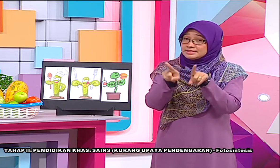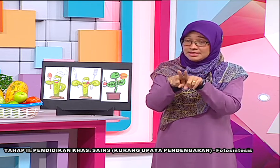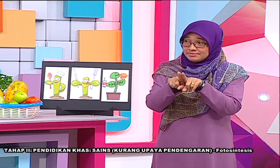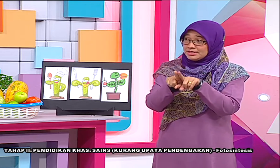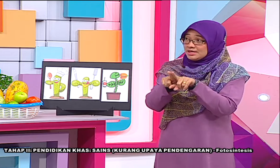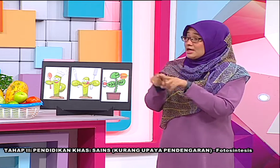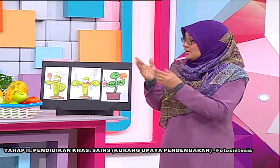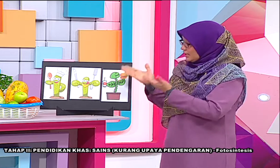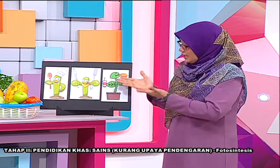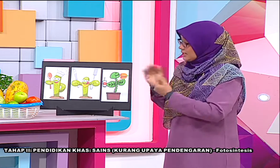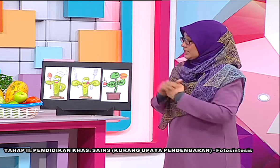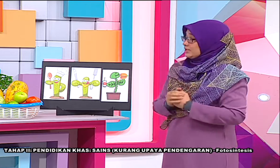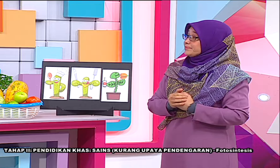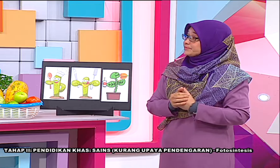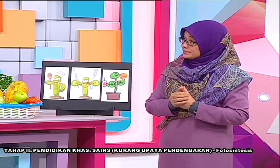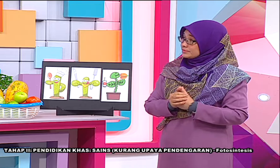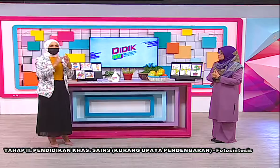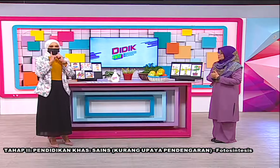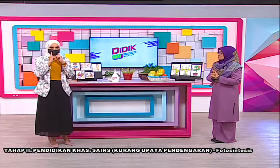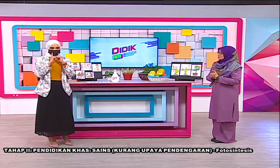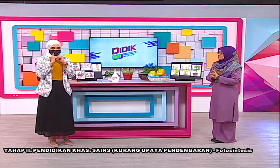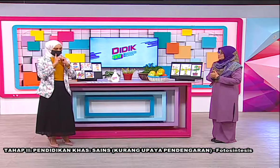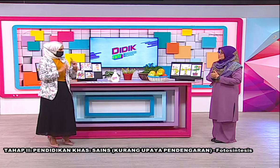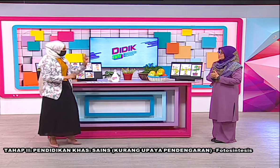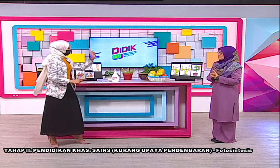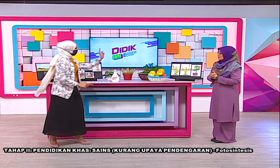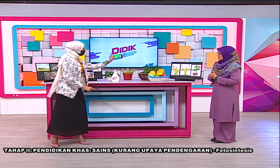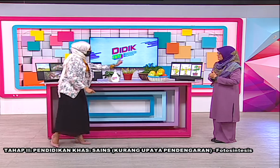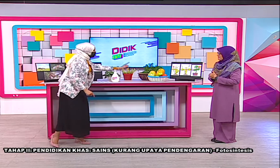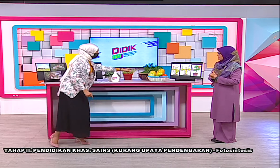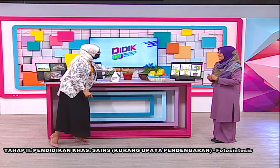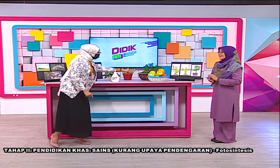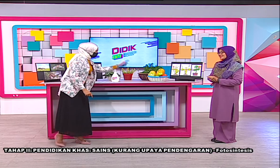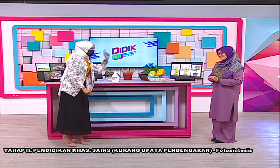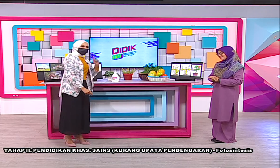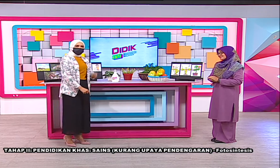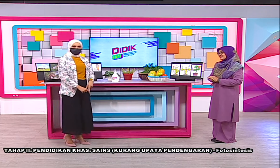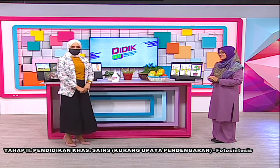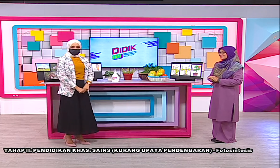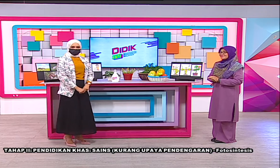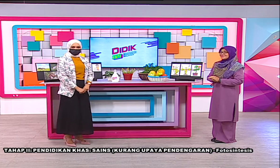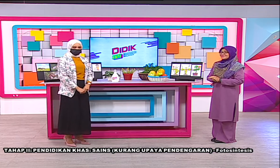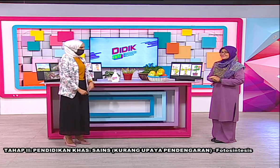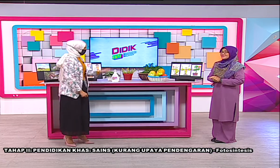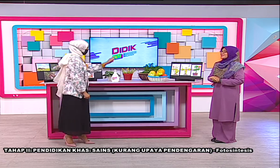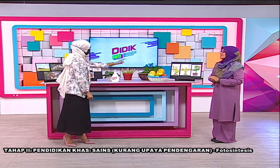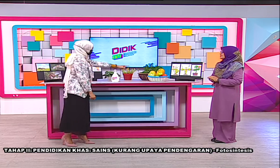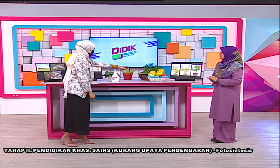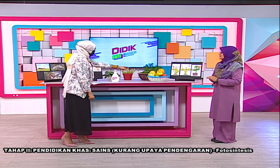sama Oke ini Baik masuk WC wuh kalau pupuk macam nih hasil ke makanan mereka sendiri mulih